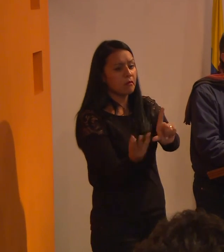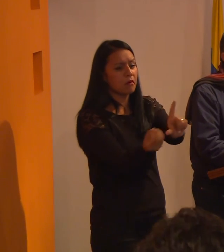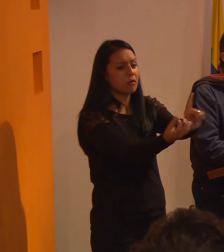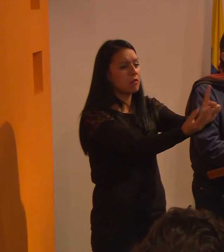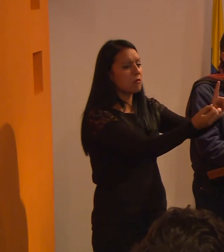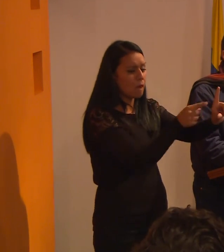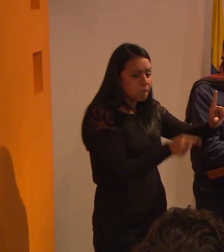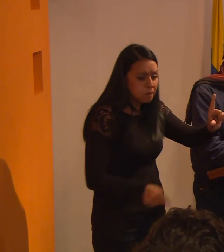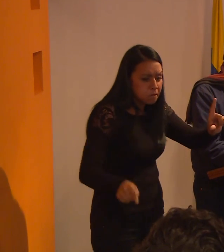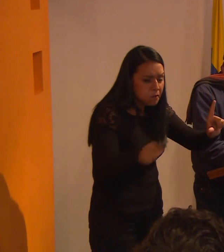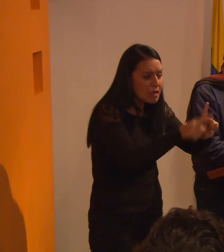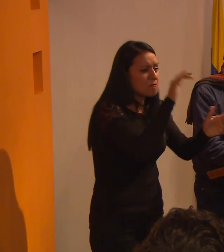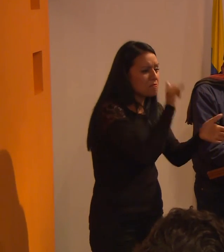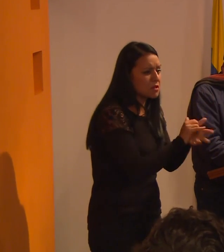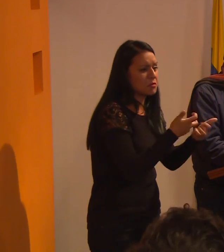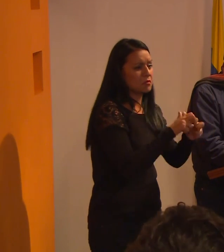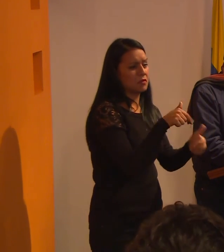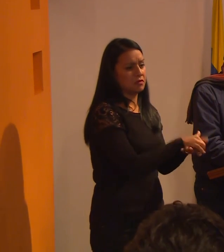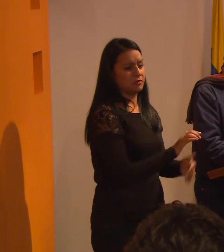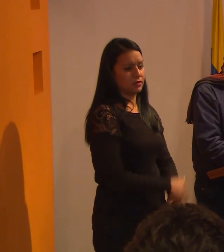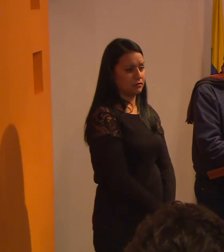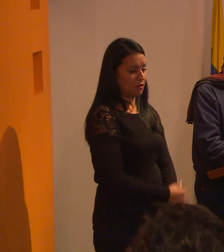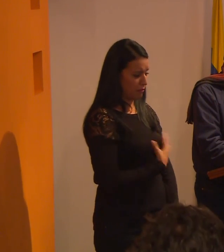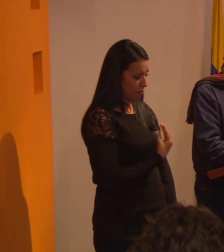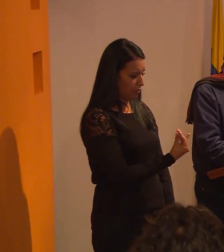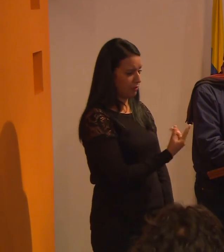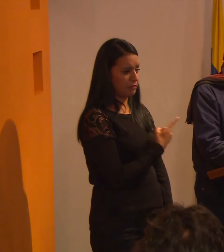que tienen este mismo problema.